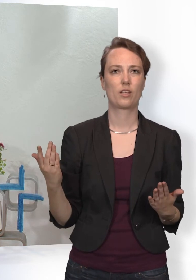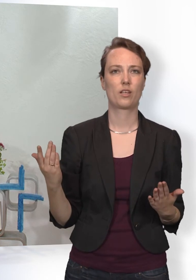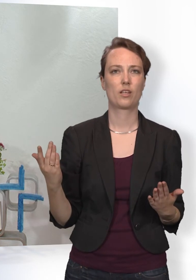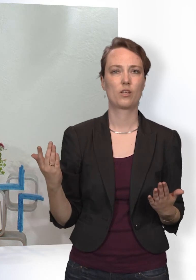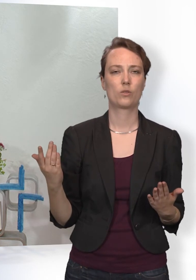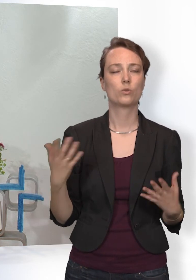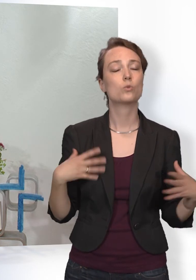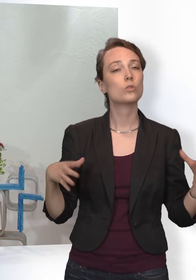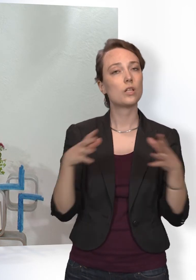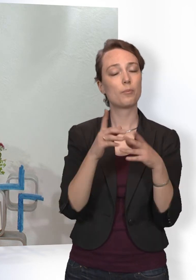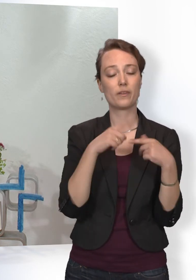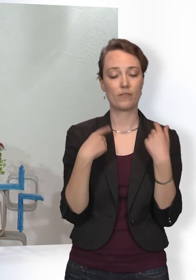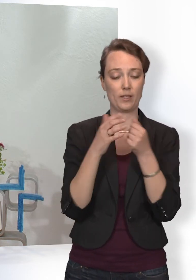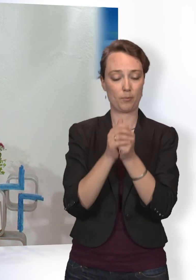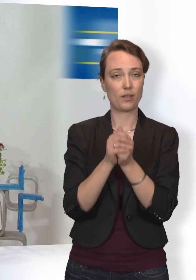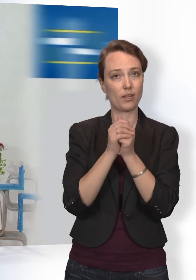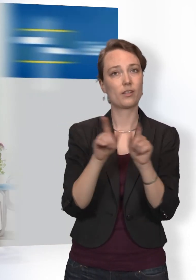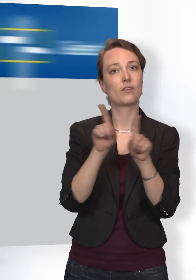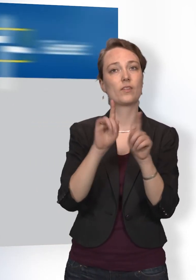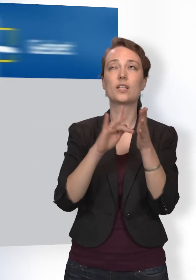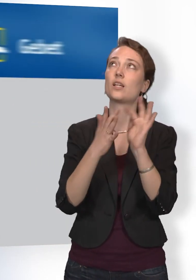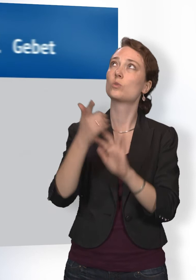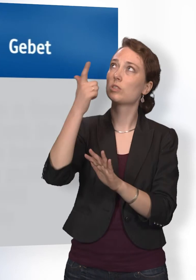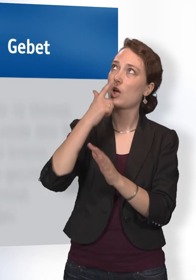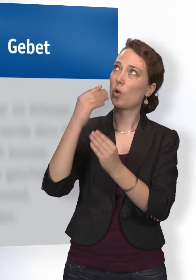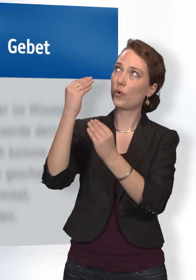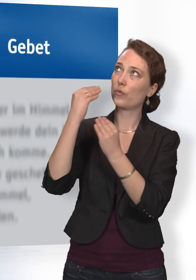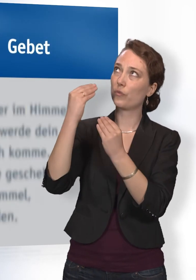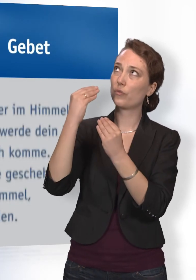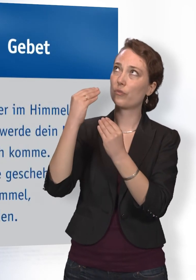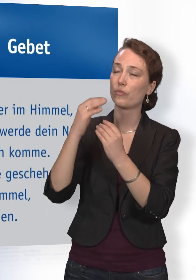Und gemeinsam wollen wir so beten, wie es uns Jesus Christus gelehrt hat.